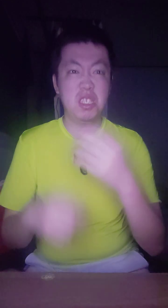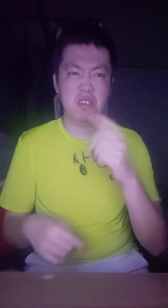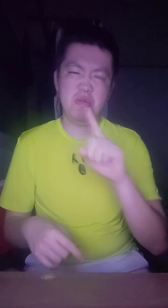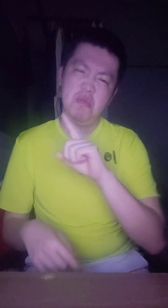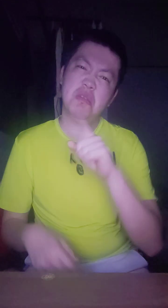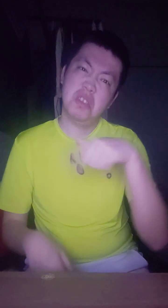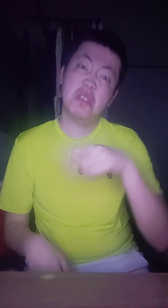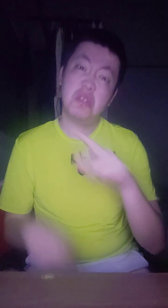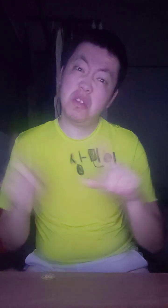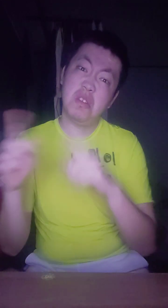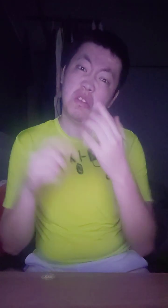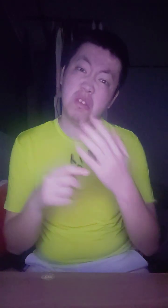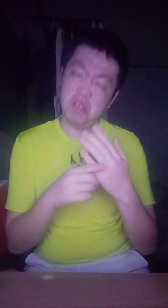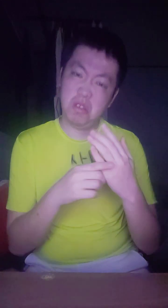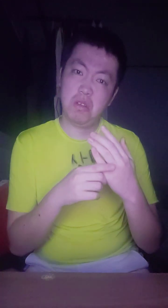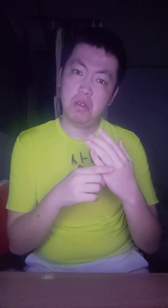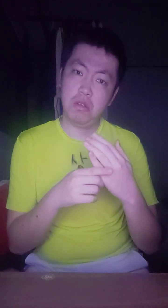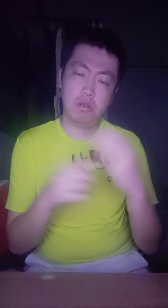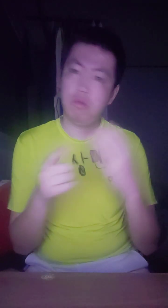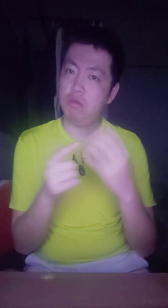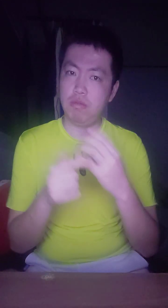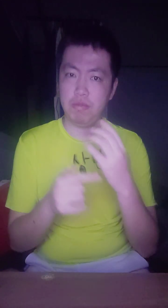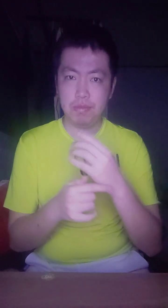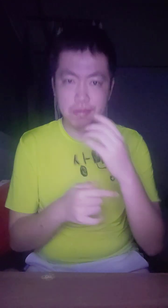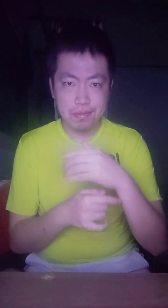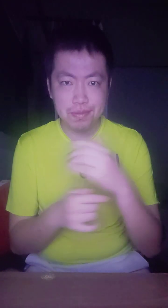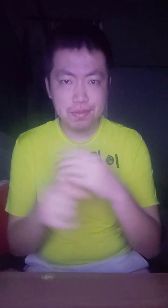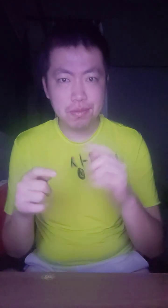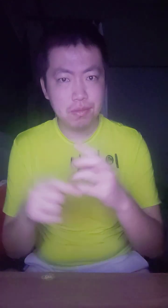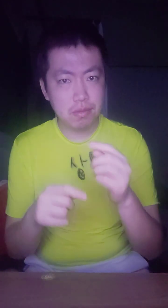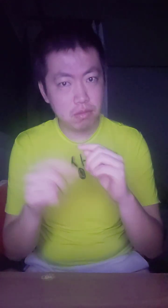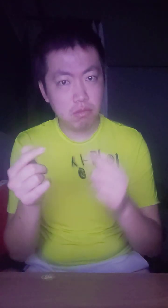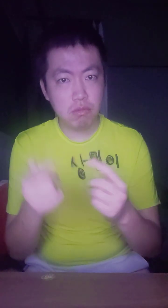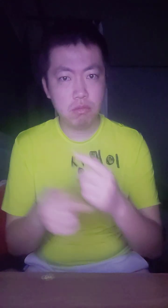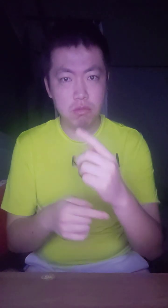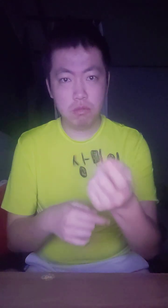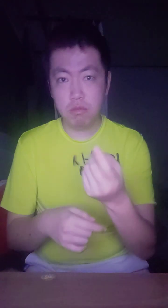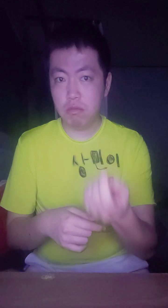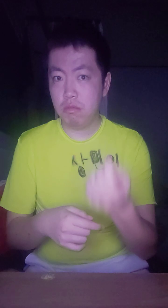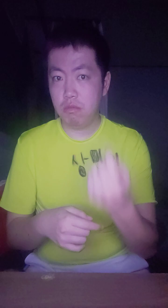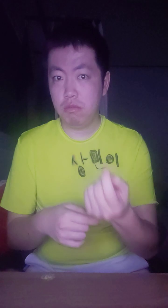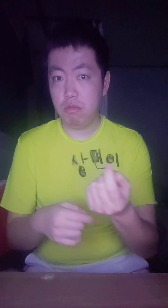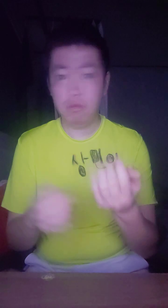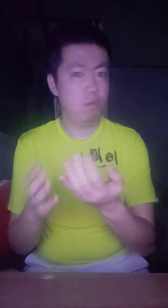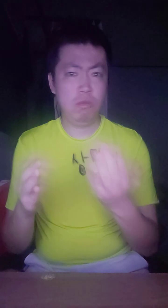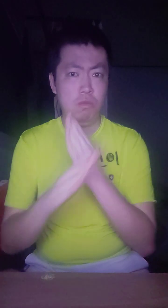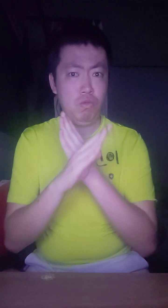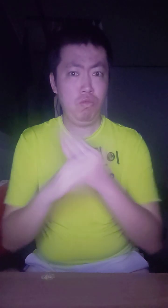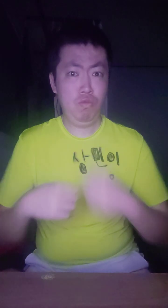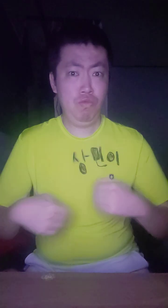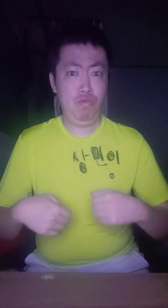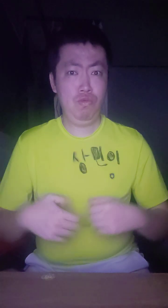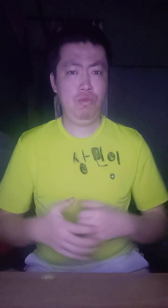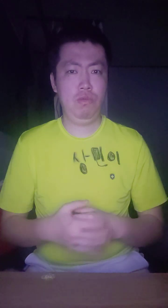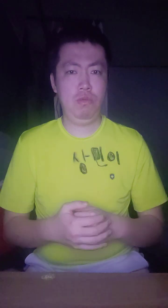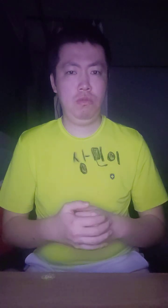진짜 미친 것 같다. 이거는 이렇게 차키 모양 몰래 카메라가 진짜 있는 게 말이 안 되잖아요. 이런 게 왜 필요해요, 이